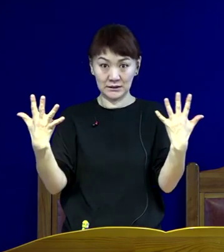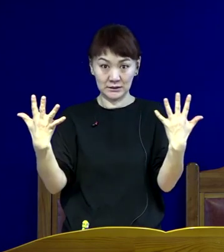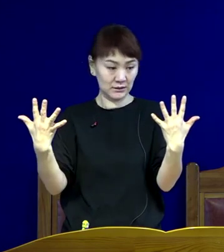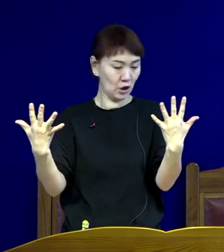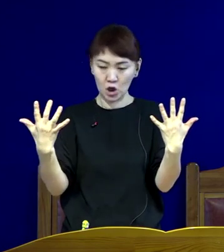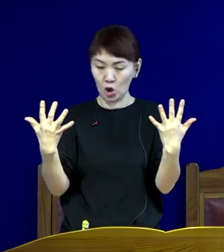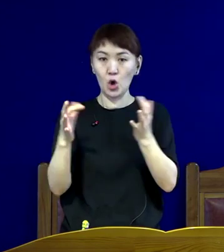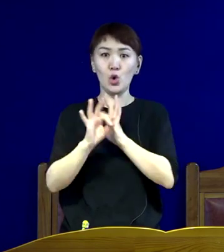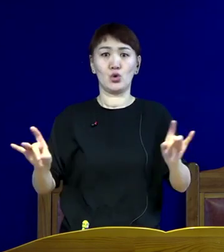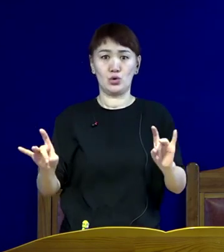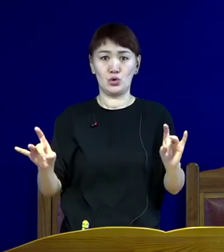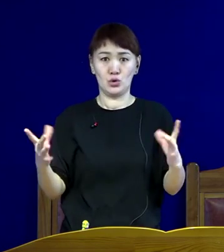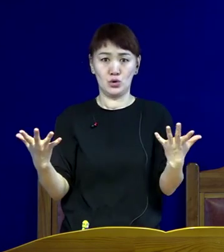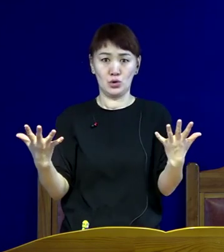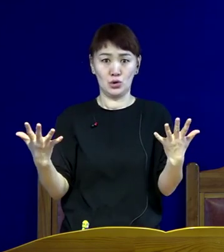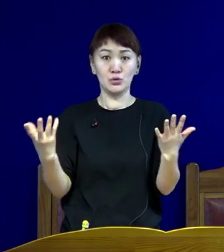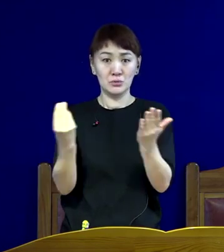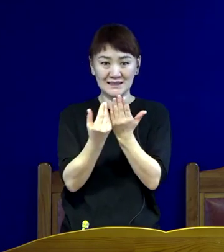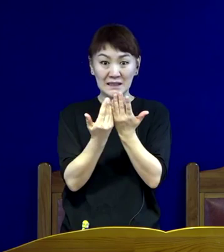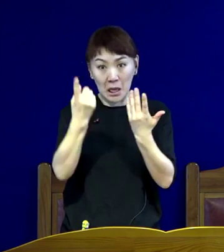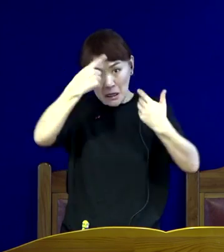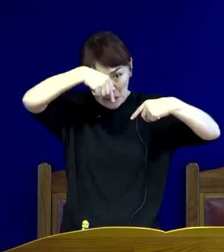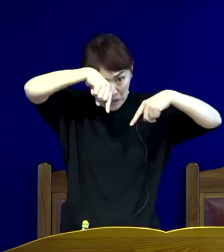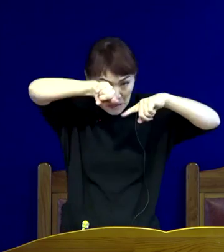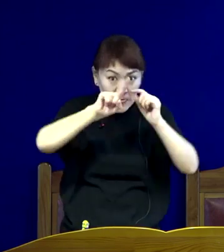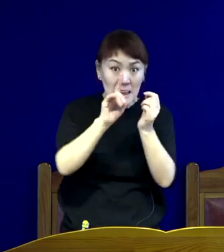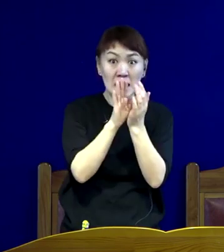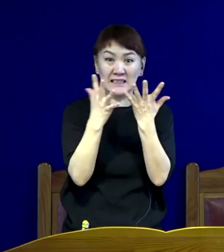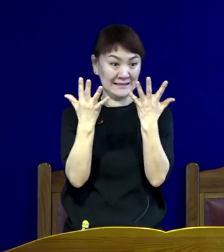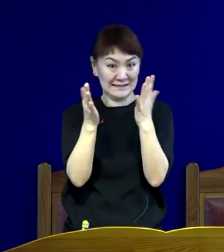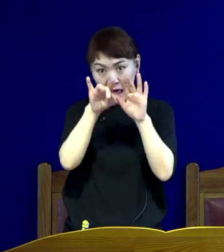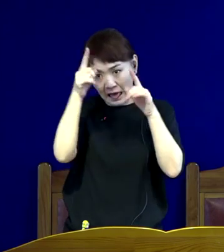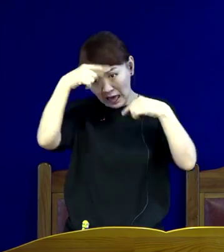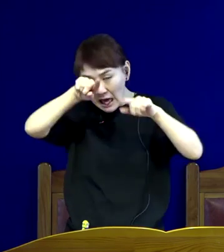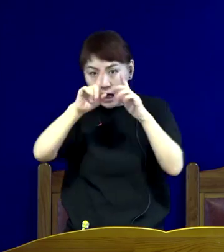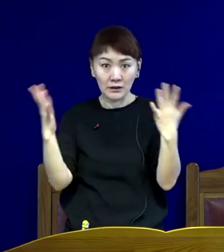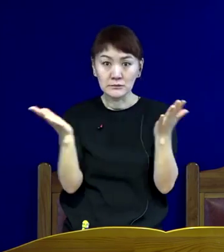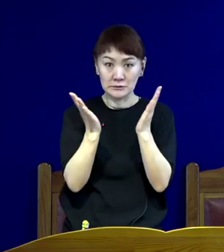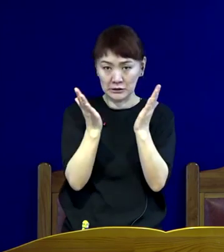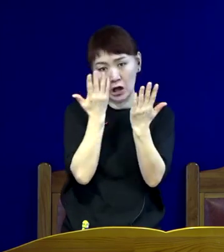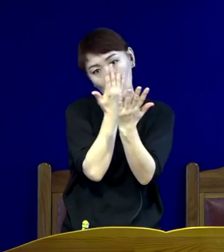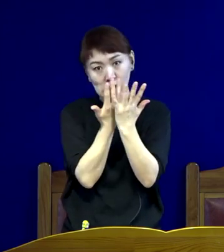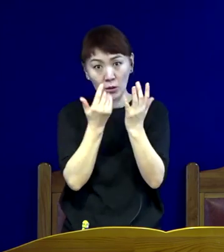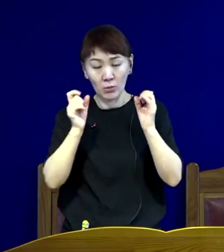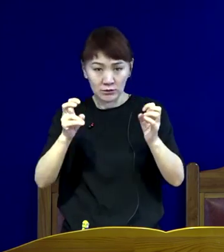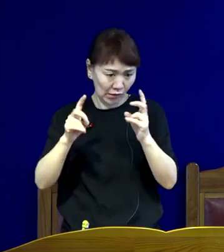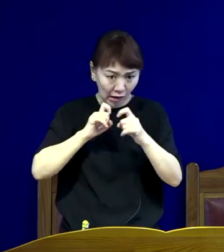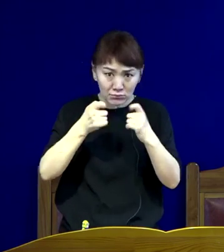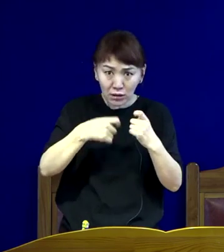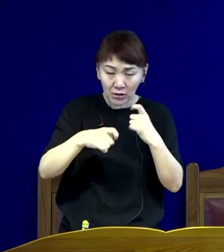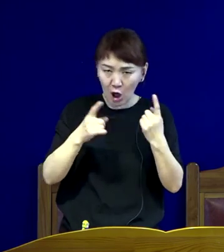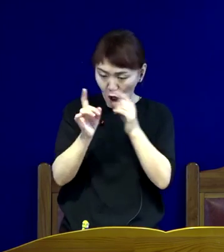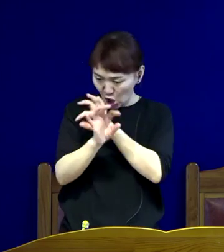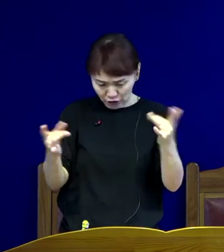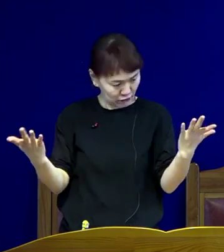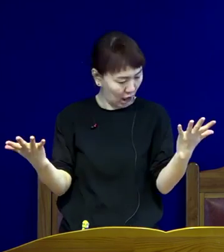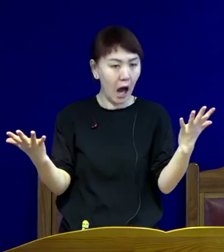болох боломжгүй. Би биенттэйгээ хэлбэр дүрсээрээ өөр байгаа л учраас нийлгүй нэгдмэл болж байгаа. Яг энэтэй адилхан ихнэр нөхрийн харилцаач гэсэн юм